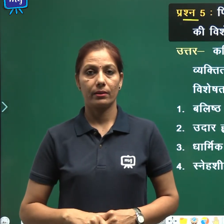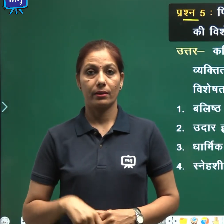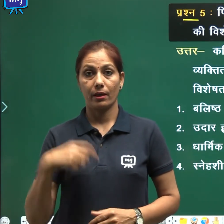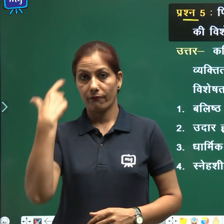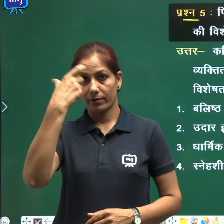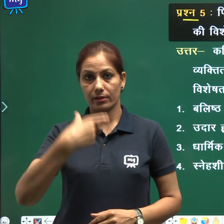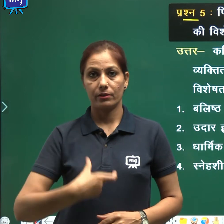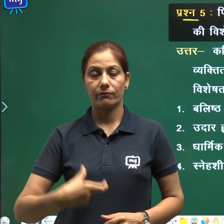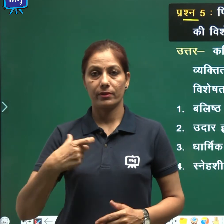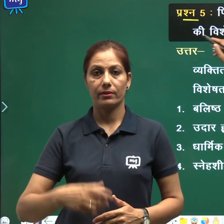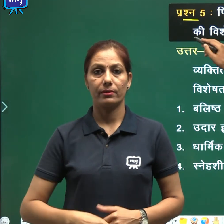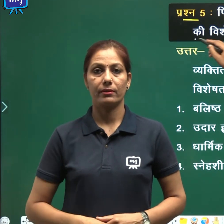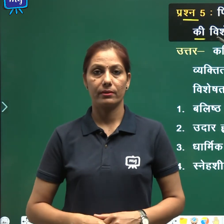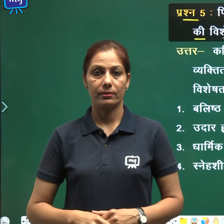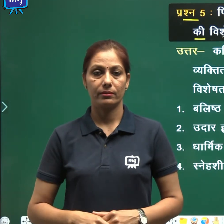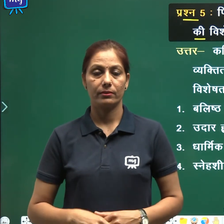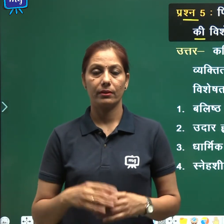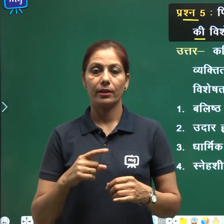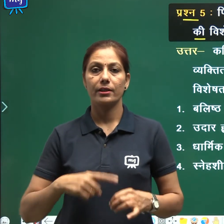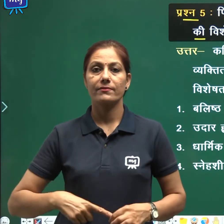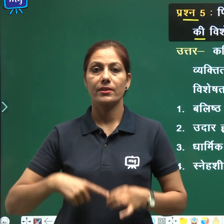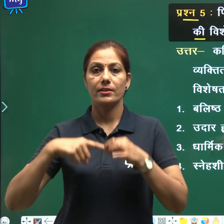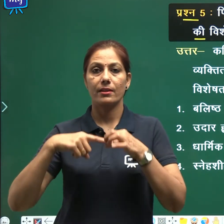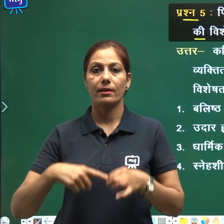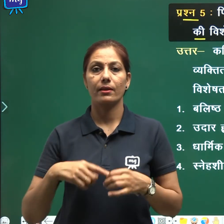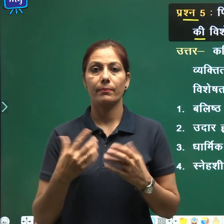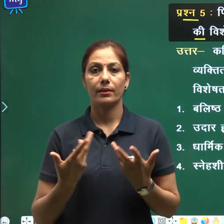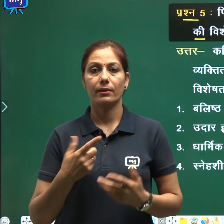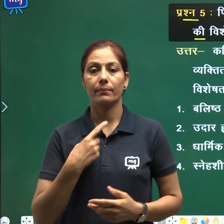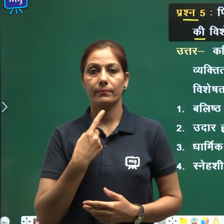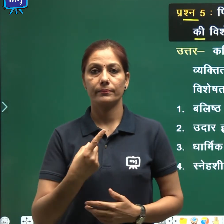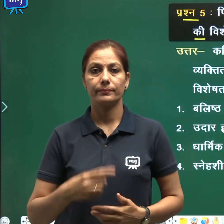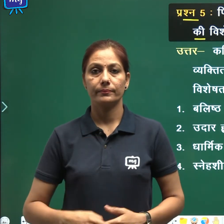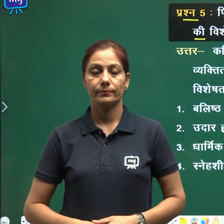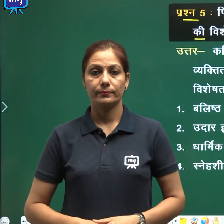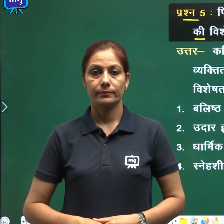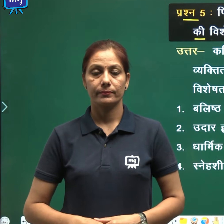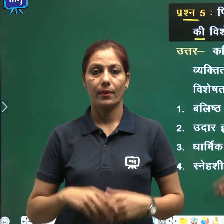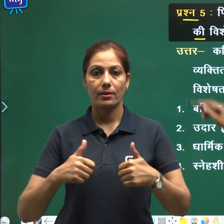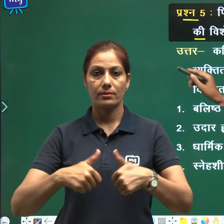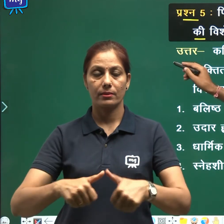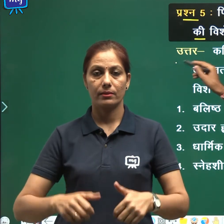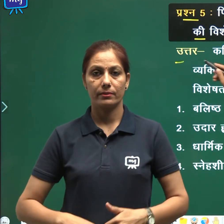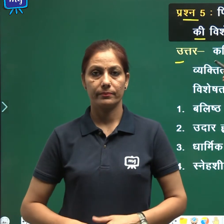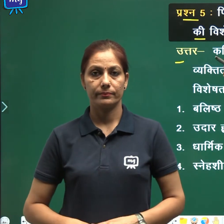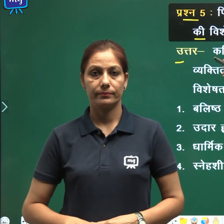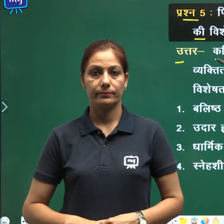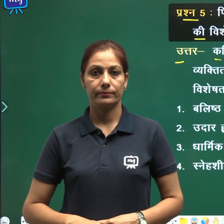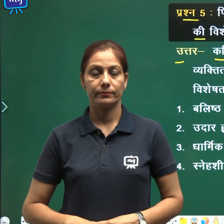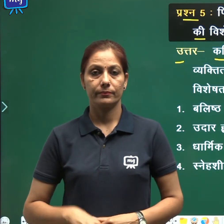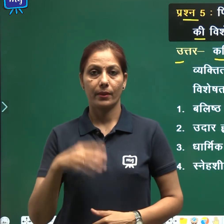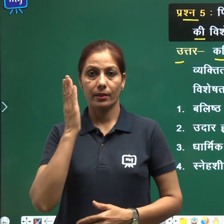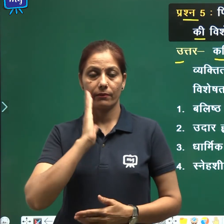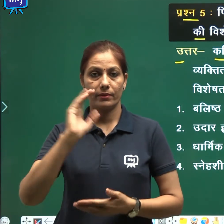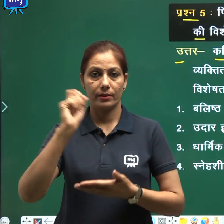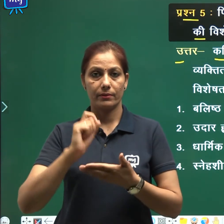व्यक्तित्व की विशेषताएं बताइए। उत्तर है, कवि